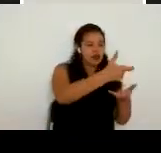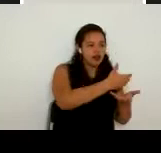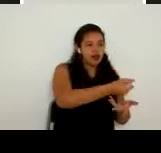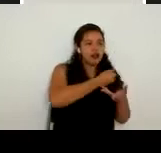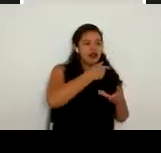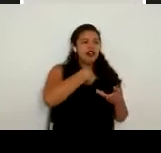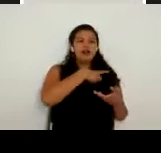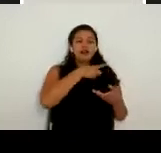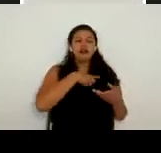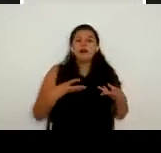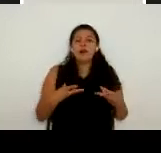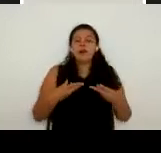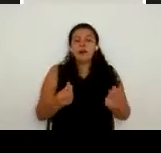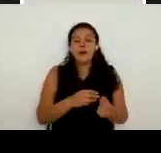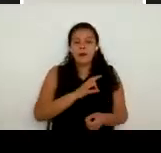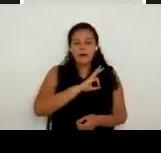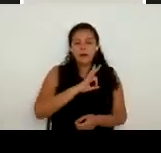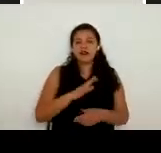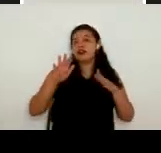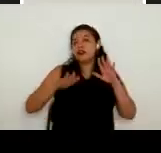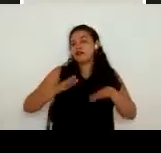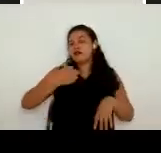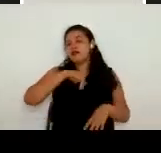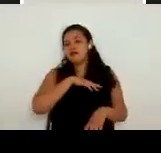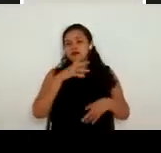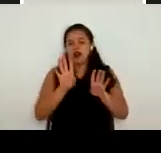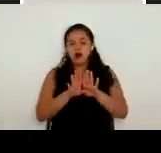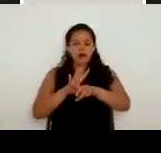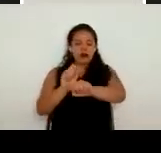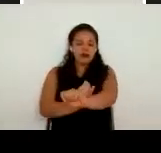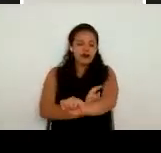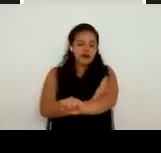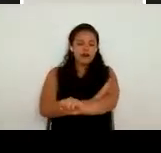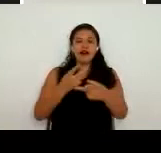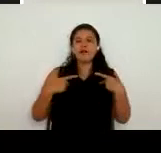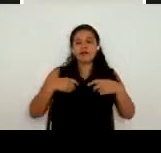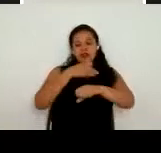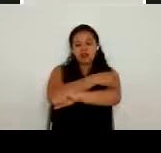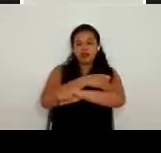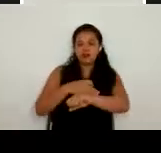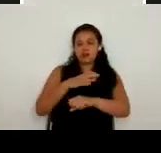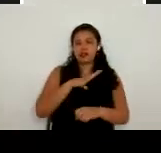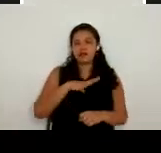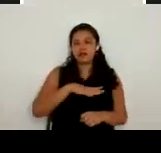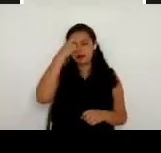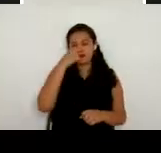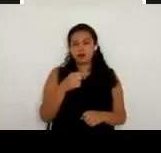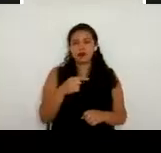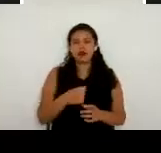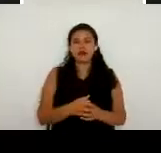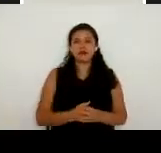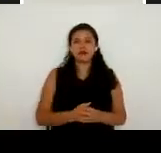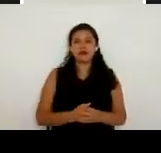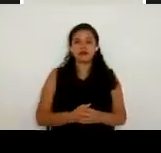veces también falta un poquito de sensibilidad de parte de los familiares para que aporten al